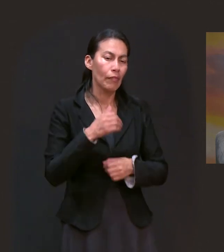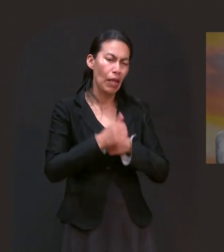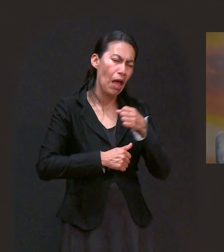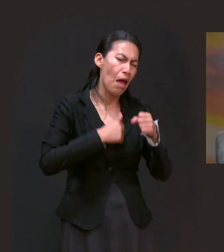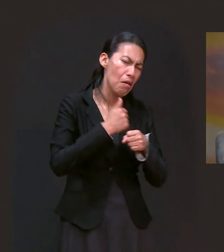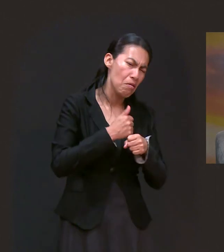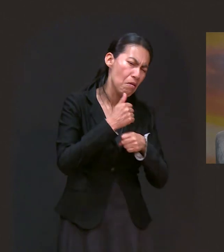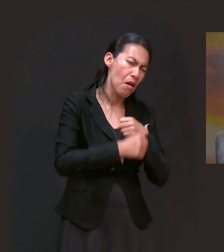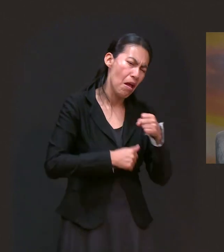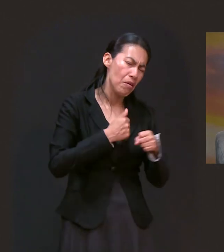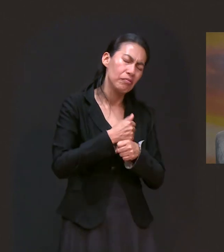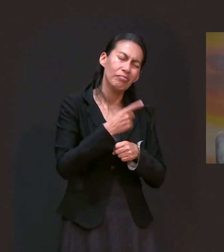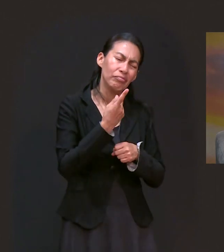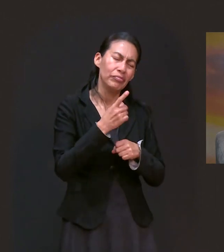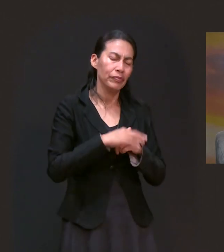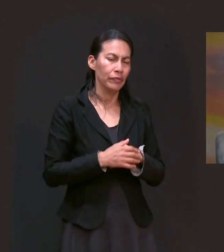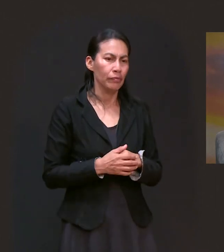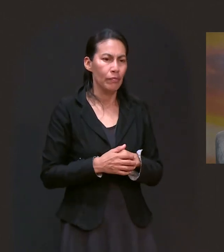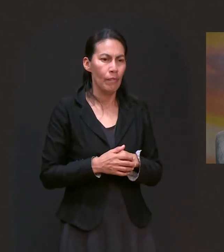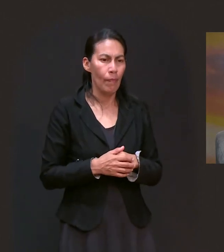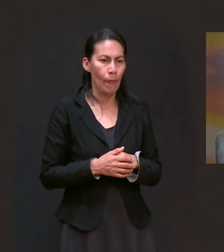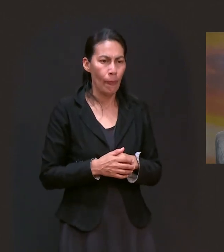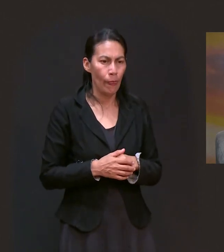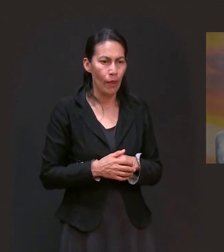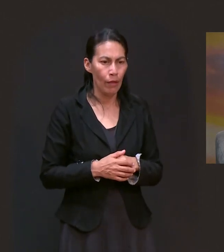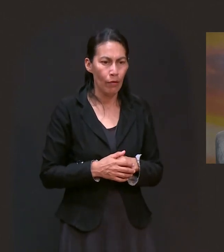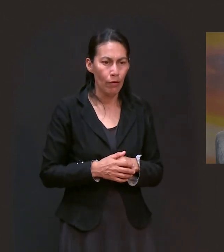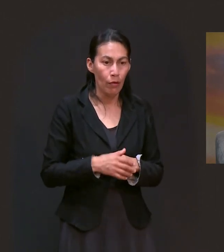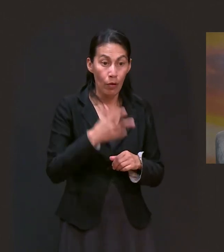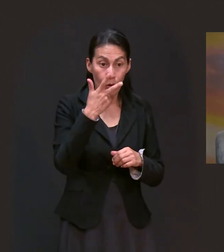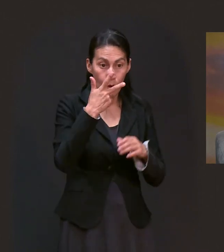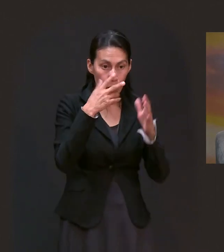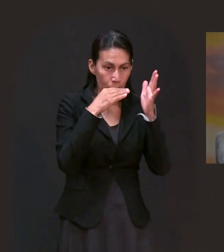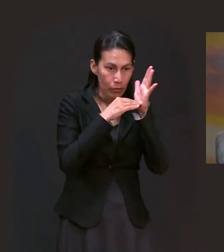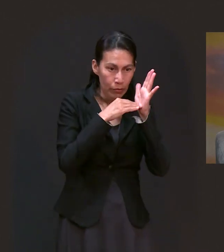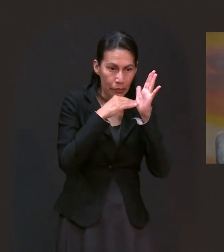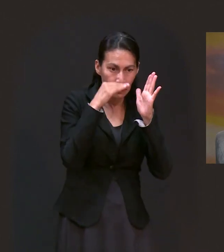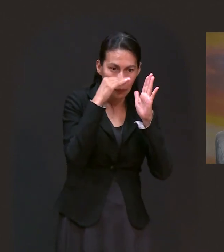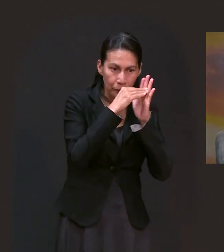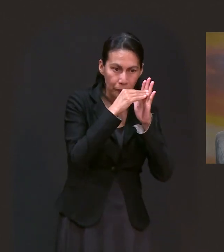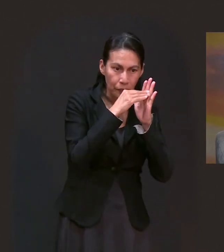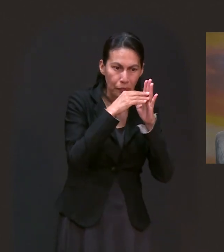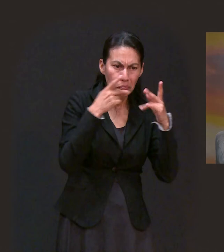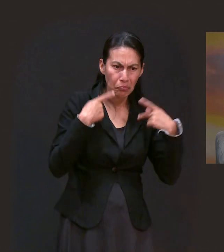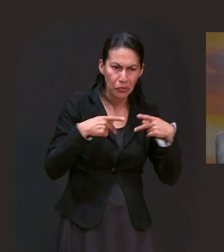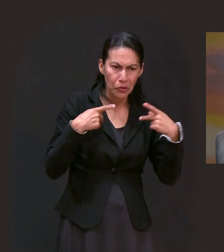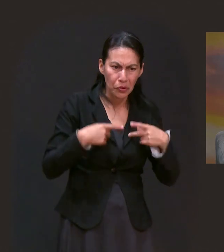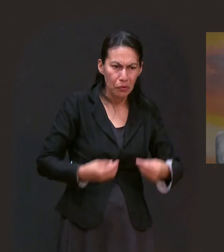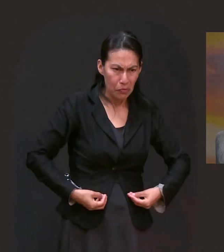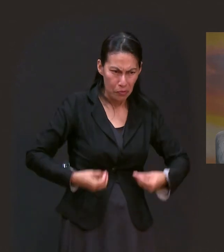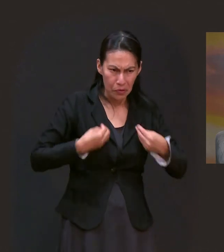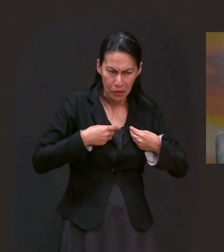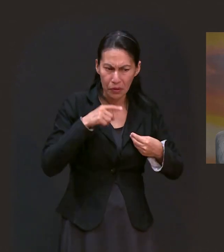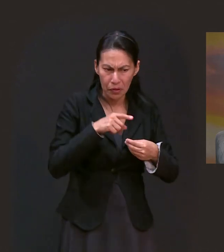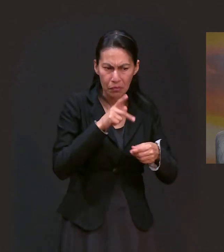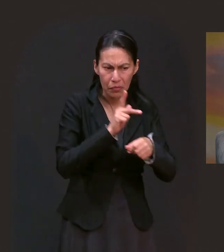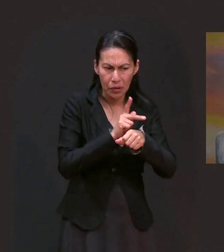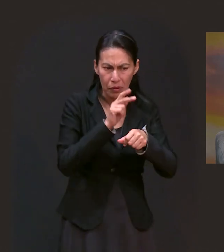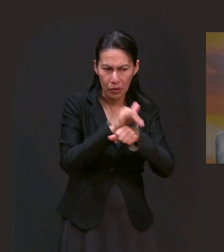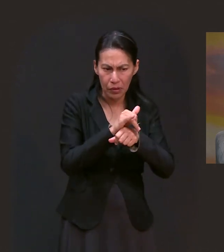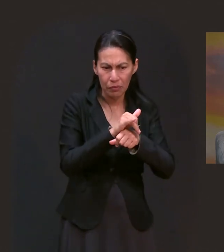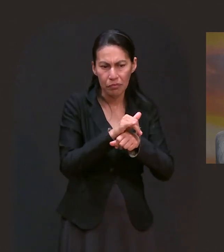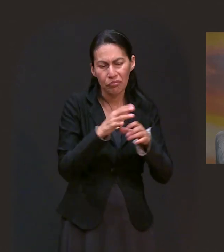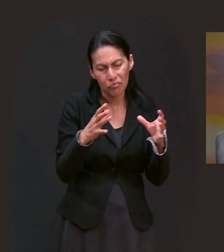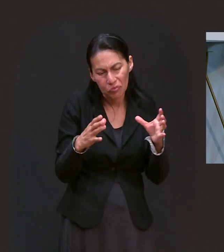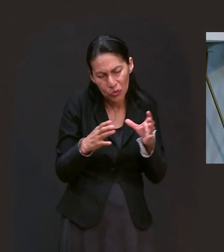33 ese año al menos cada año se cierra como 1 la cuestión es que igual 88 millones de habitantes tienen paraguay es